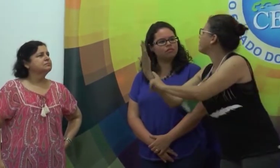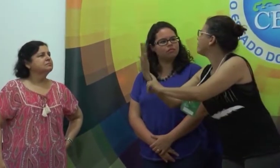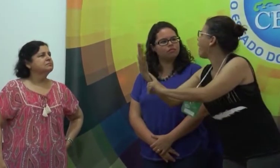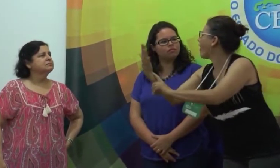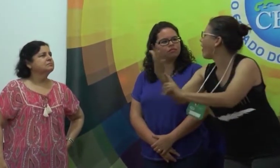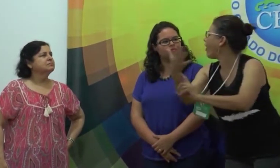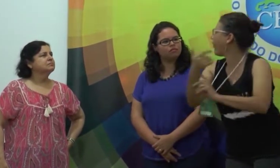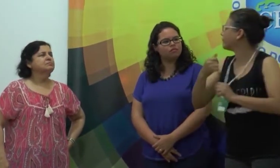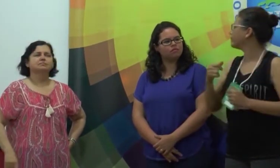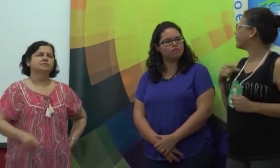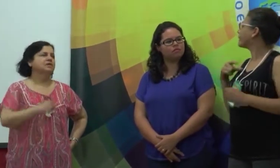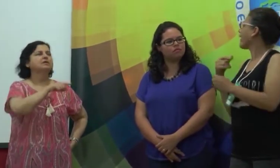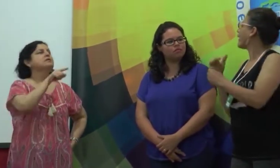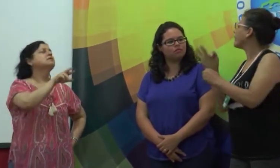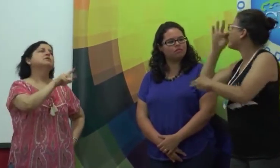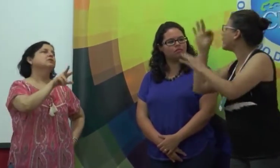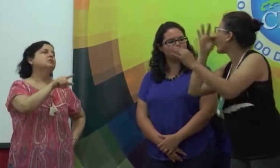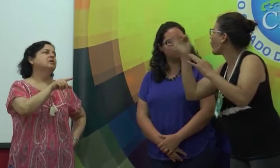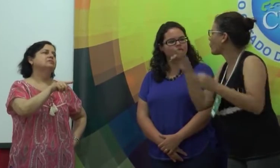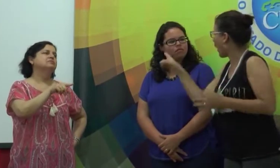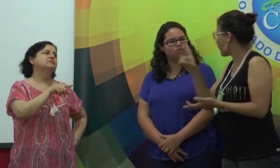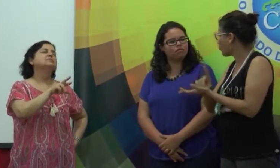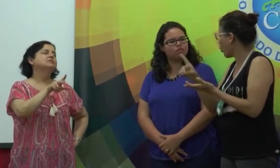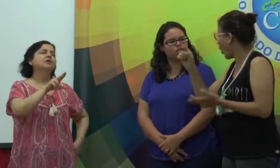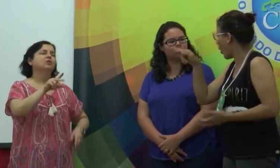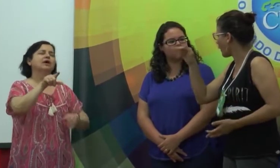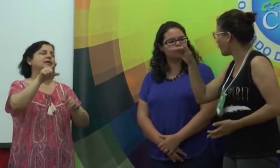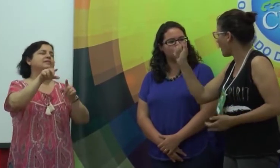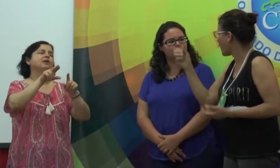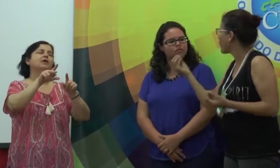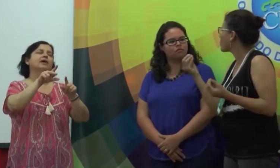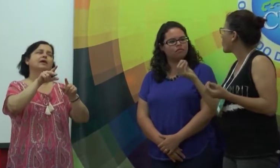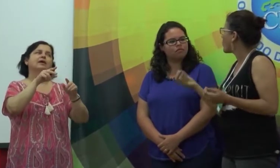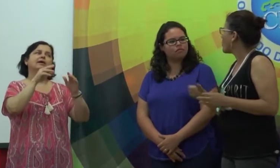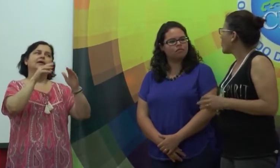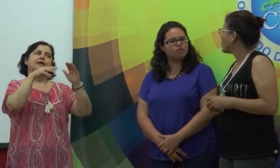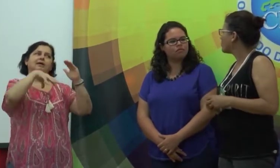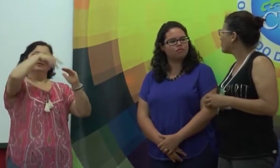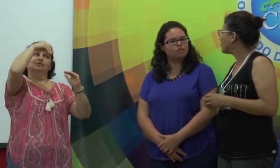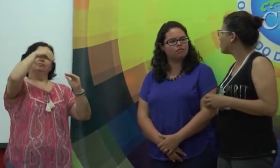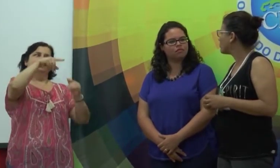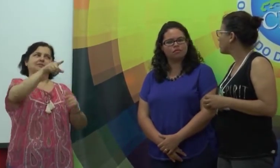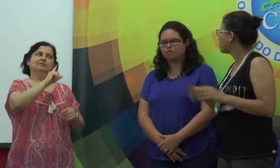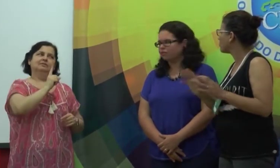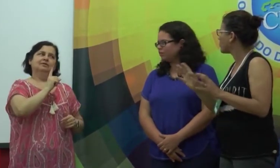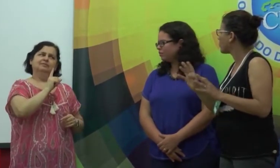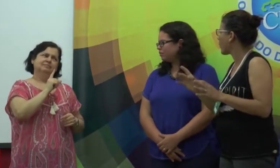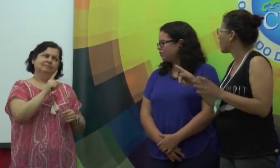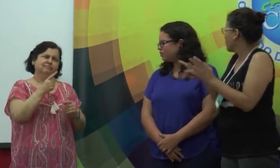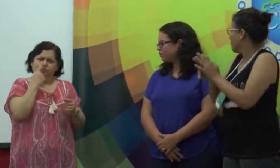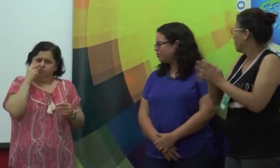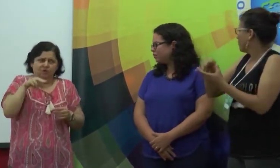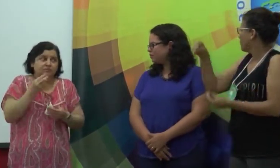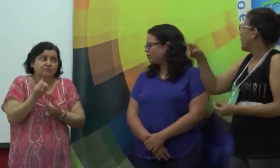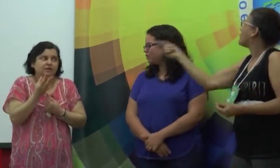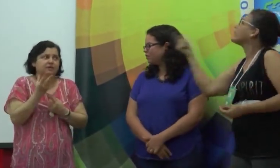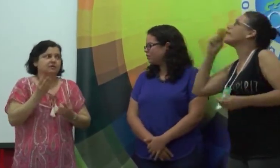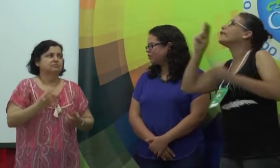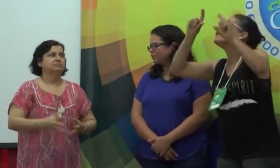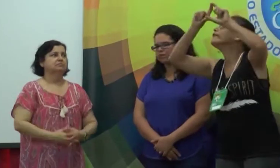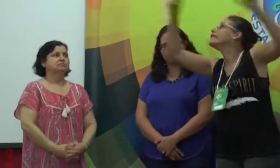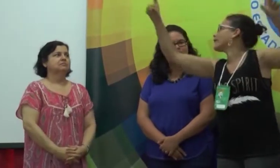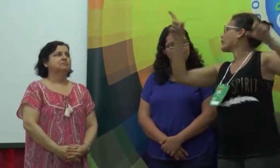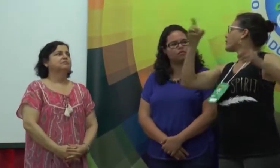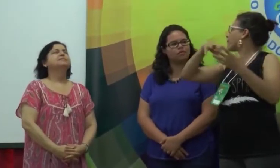Nós fomos a várias casas espíritas, né? E como é que é isso? Não tem dogmas na casa